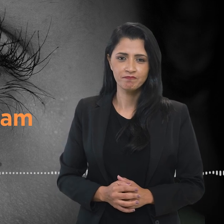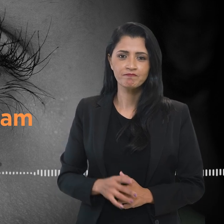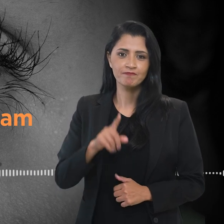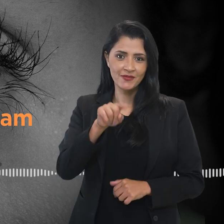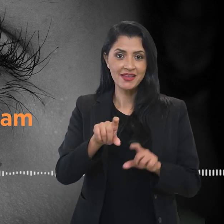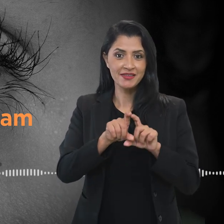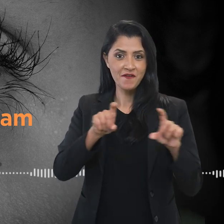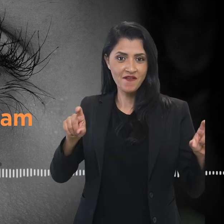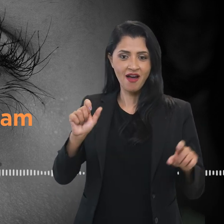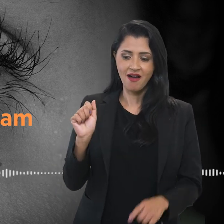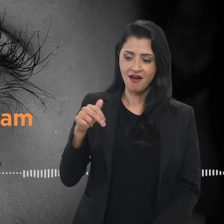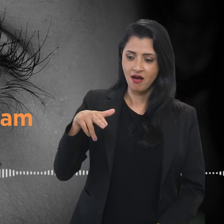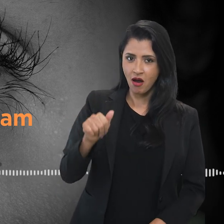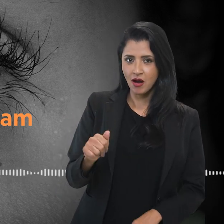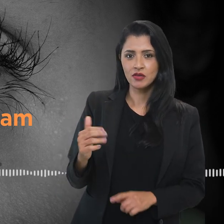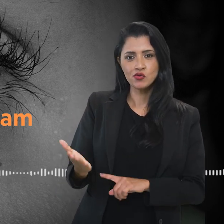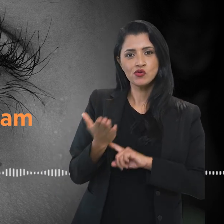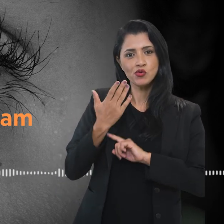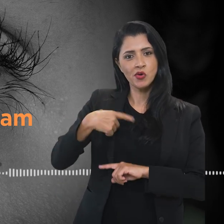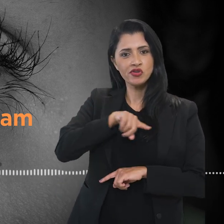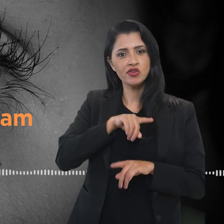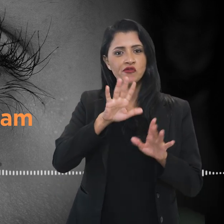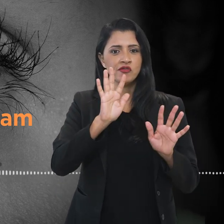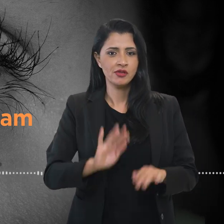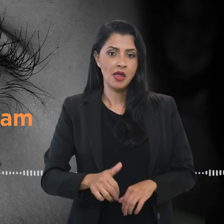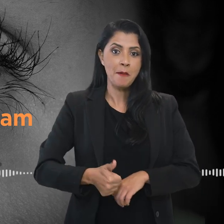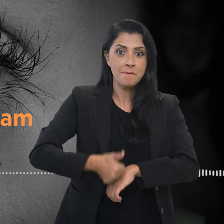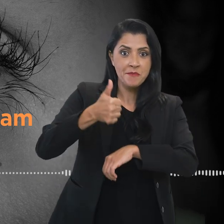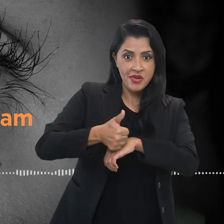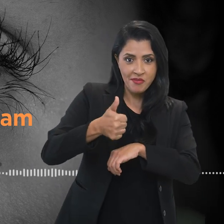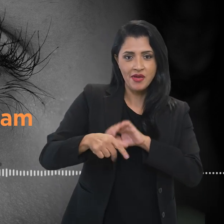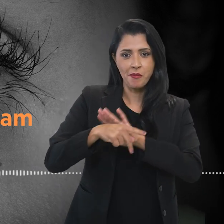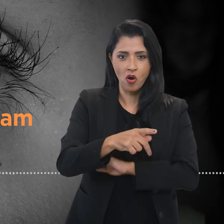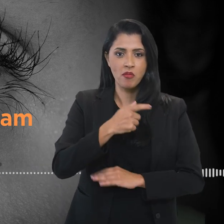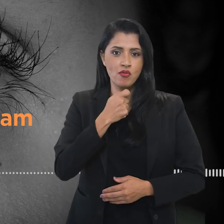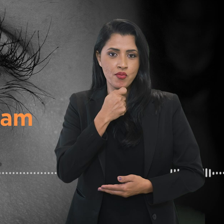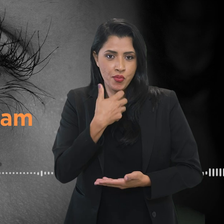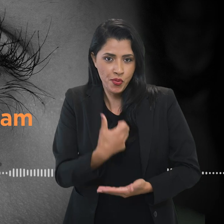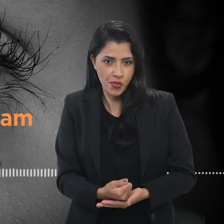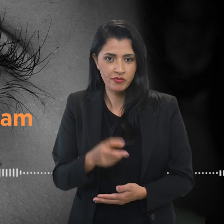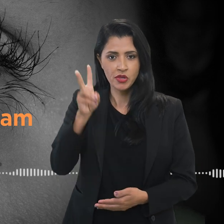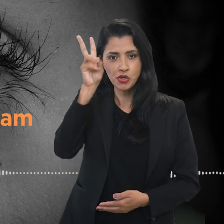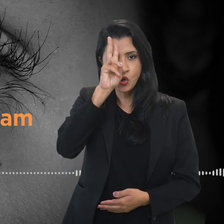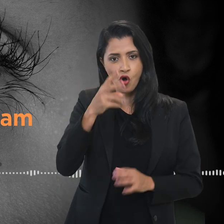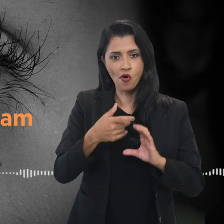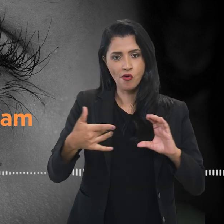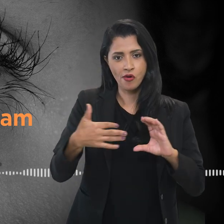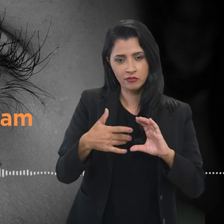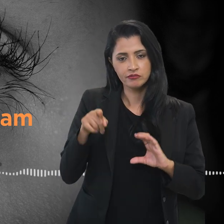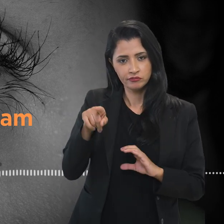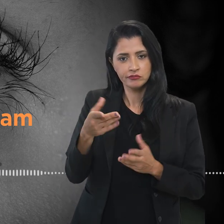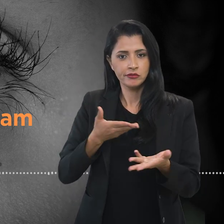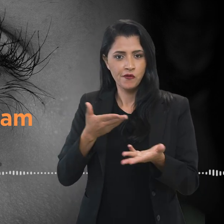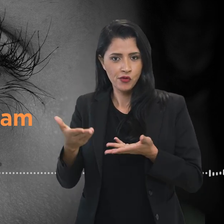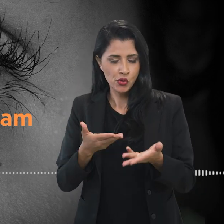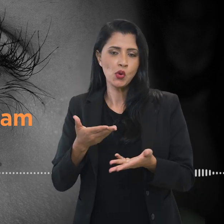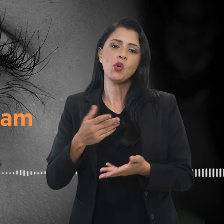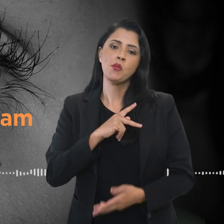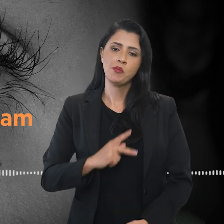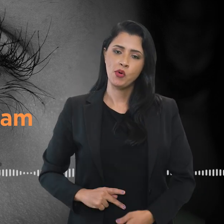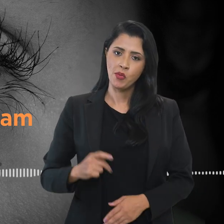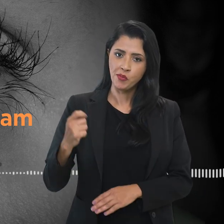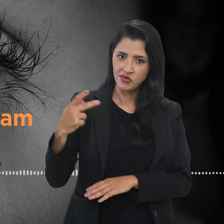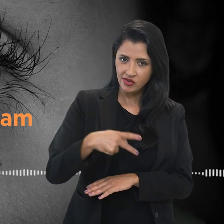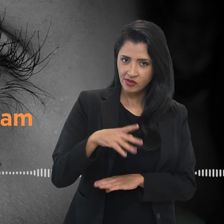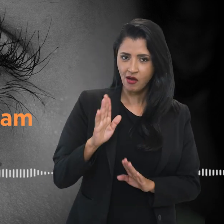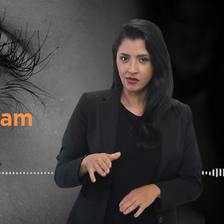Foi com essa frase que Ana Braga nos ajudou a terminar a primeira temporada do podcast Histórias Raras. Servidora pública aposentada à